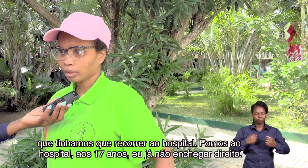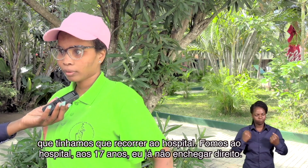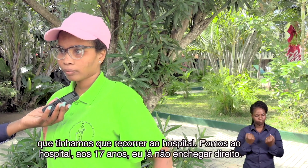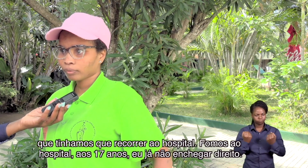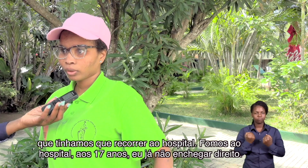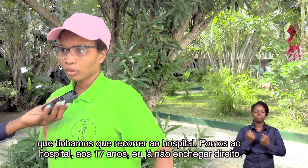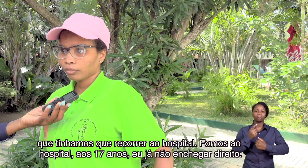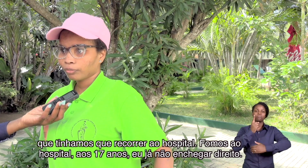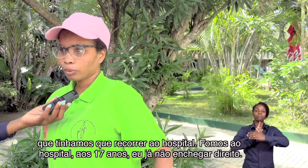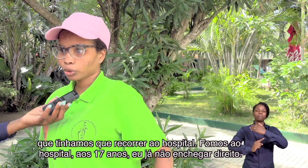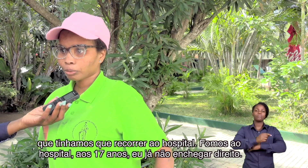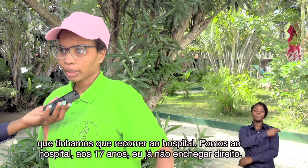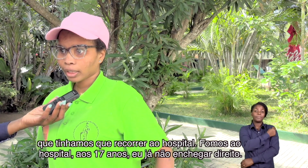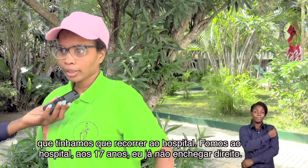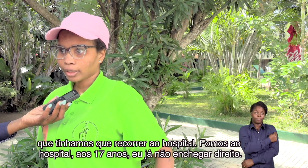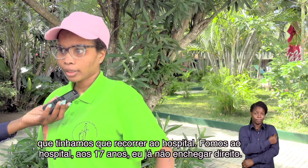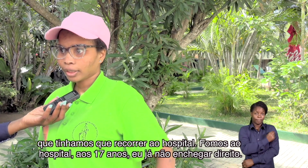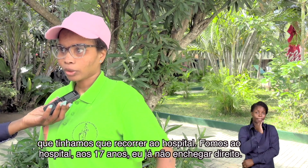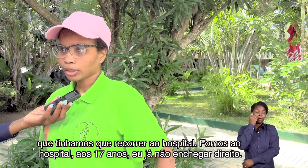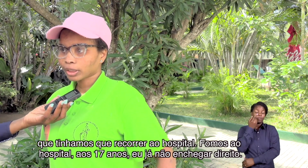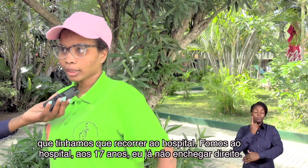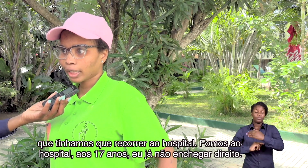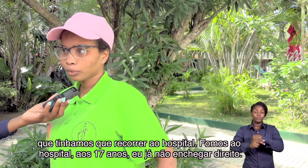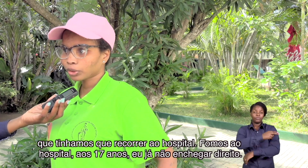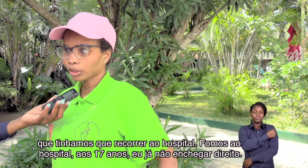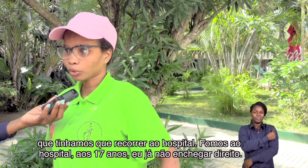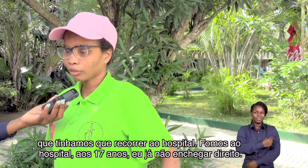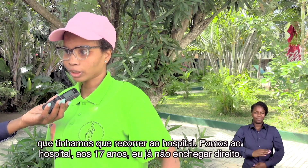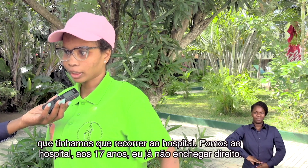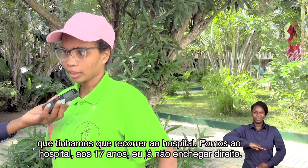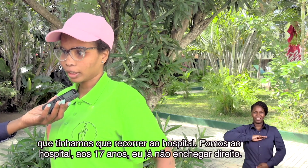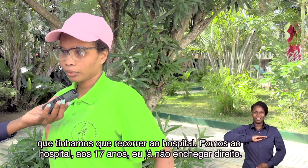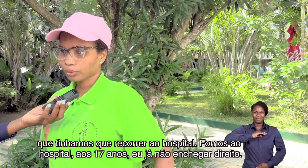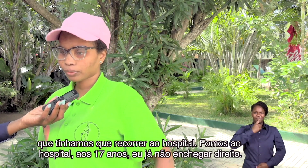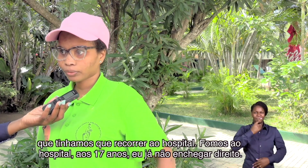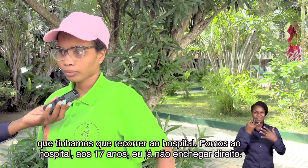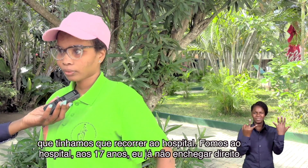hospital. Fomos ao hospital e aos 17 anos eu já não estava a enxergar direito.